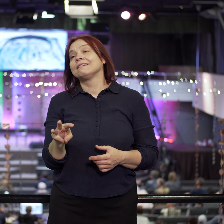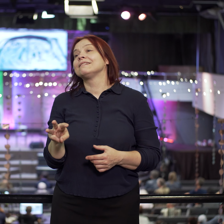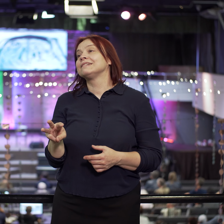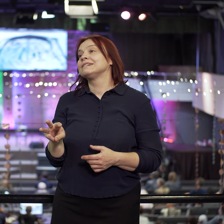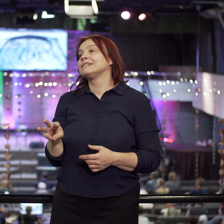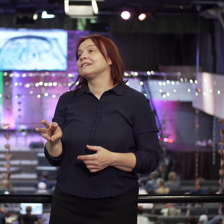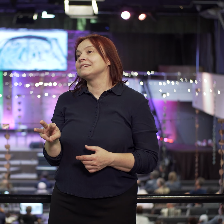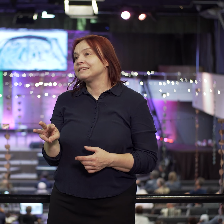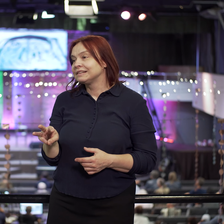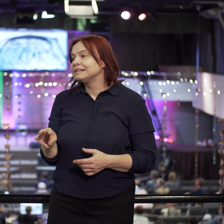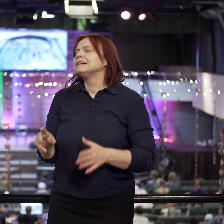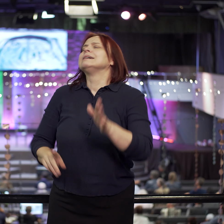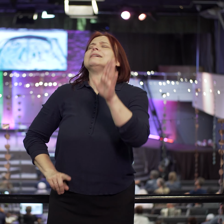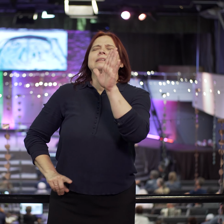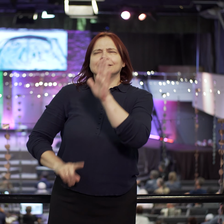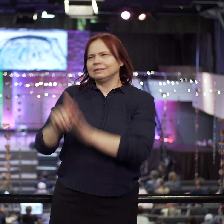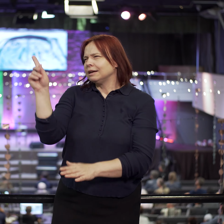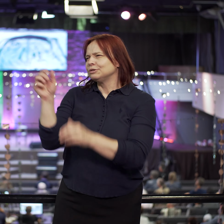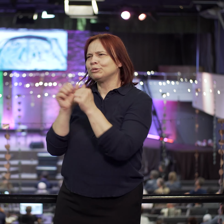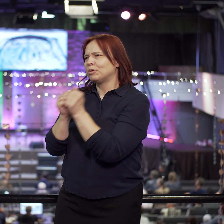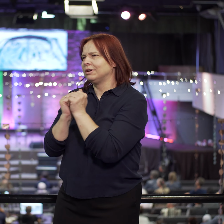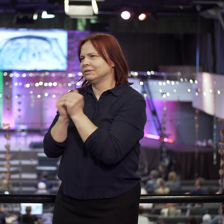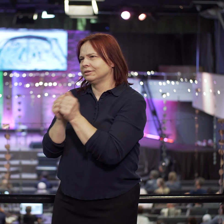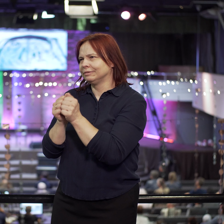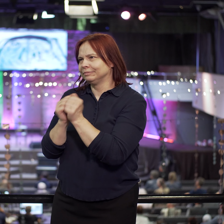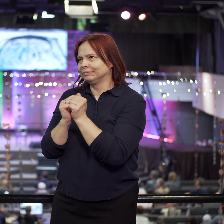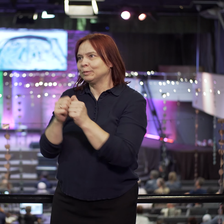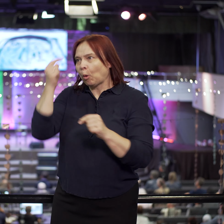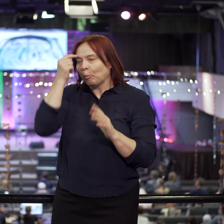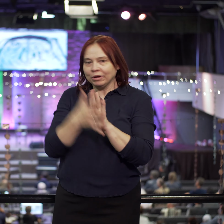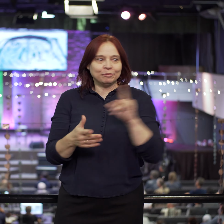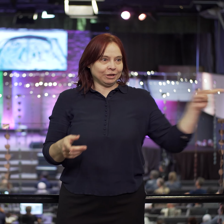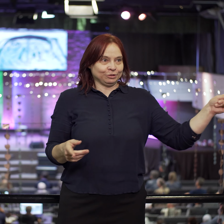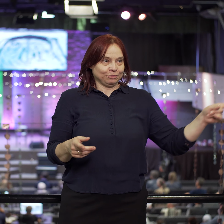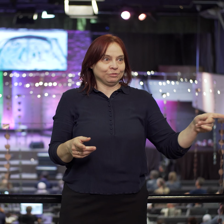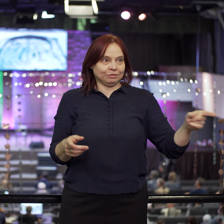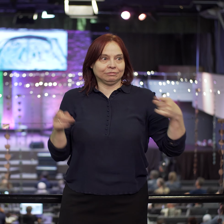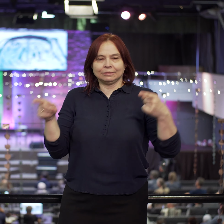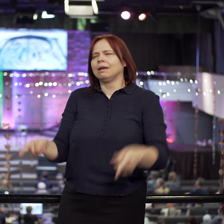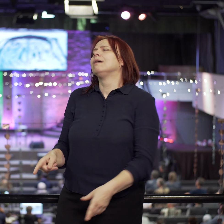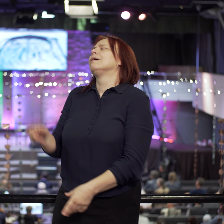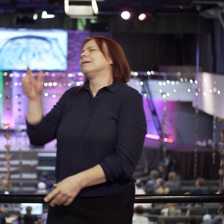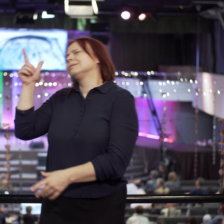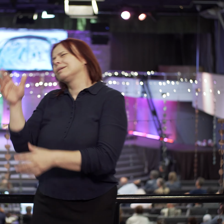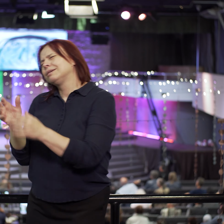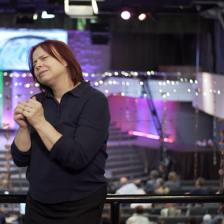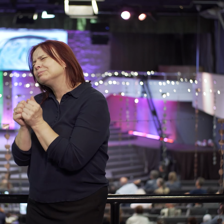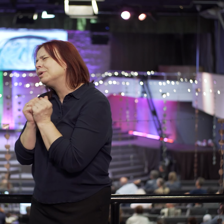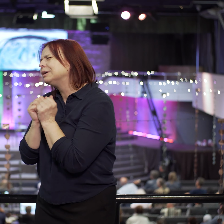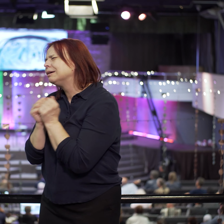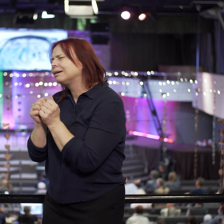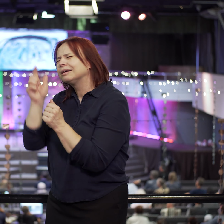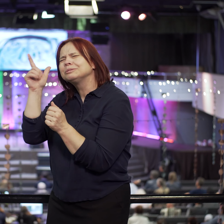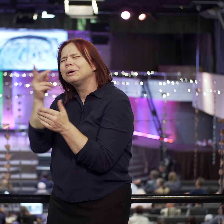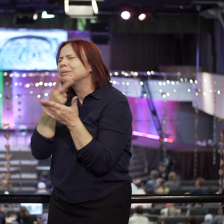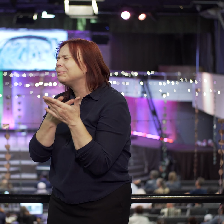и снова начал взывать к Богу. И сказал: Господь, покажи ты этому